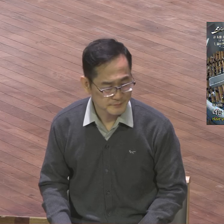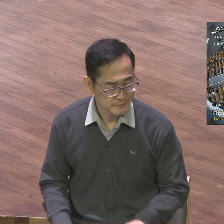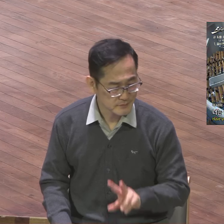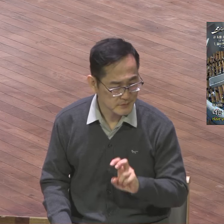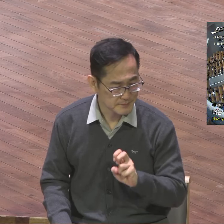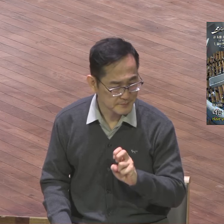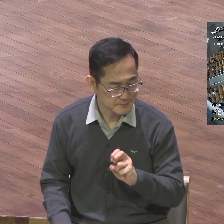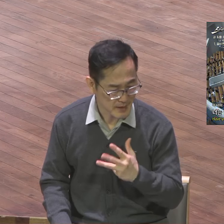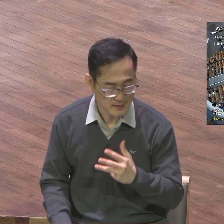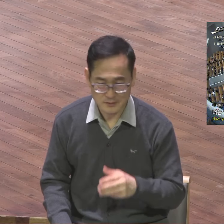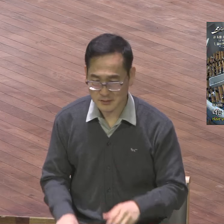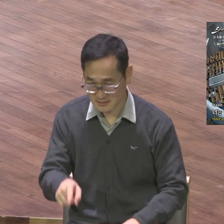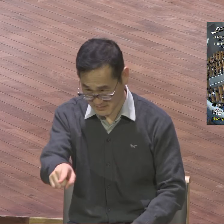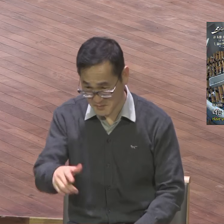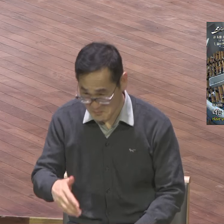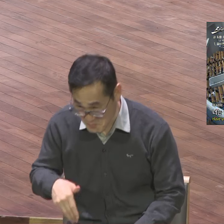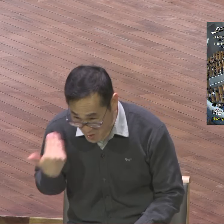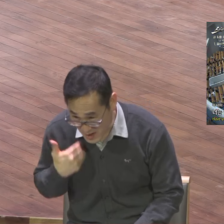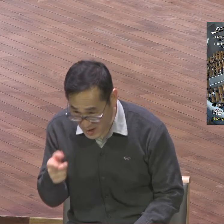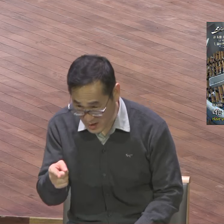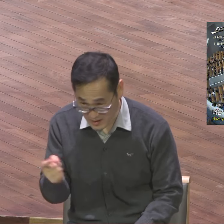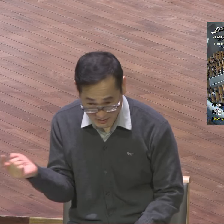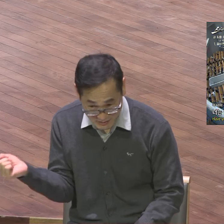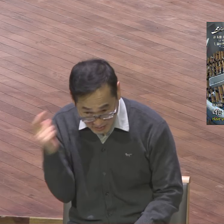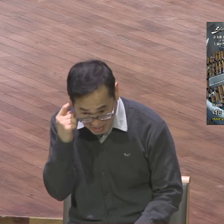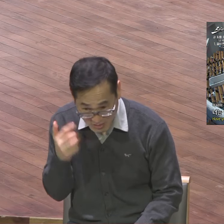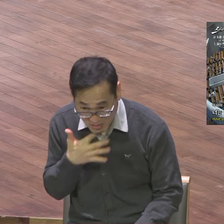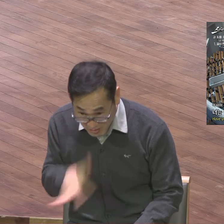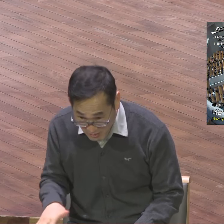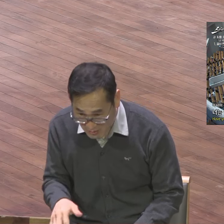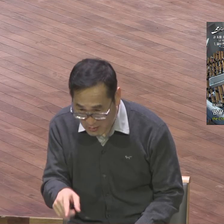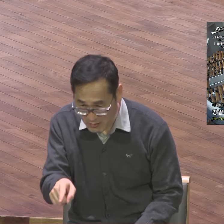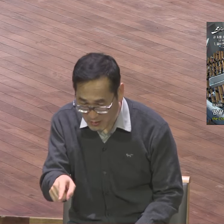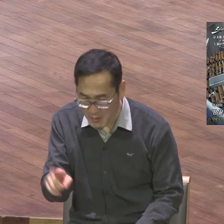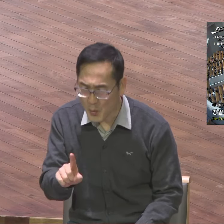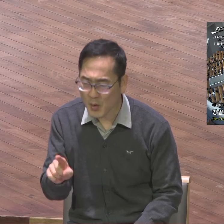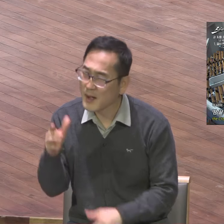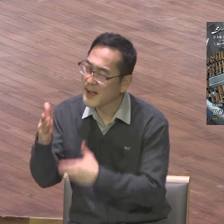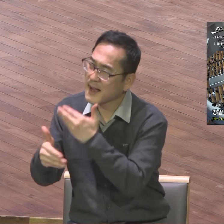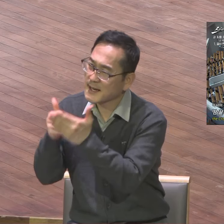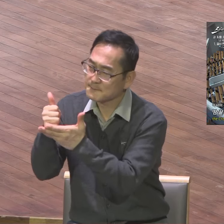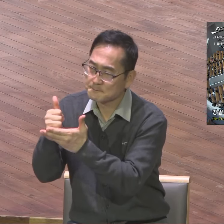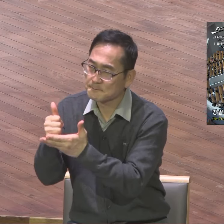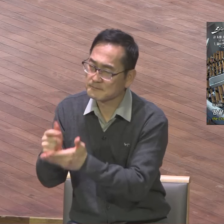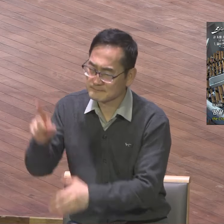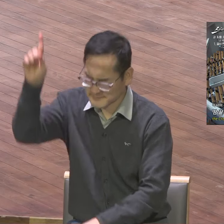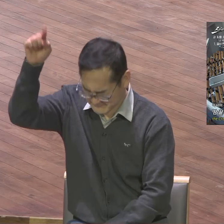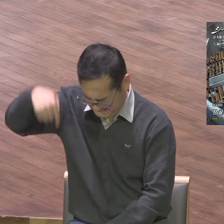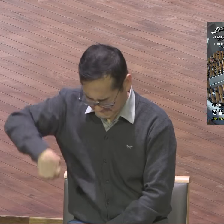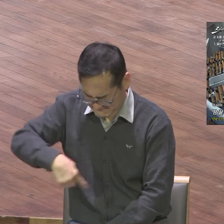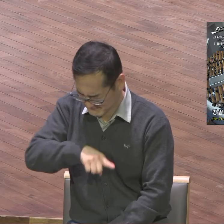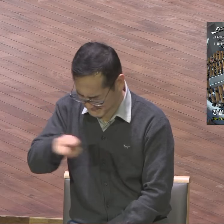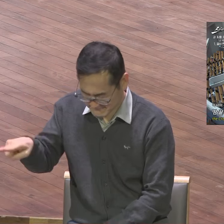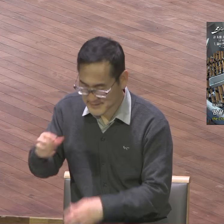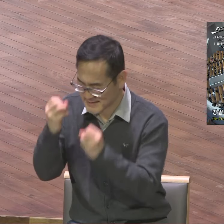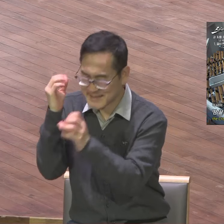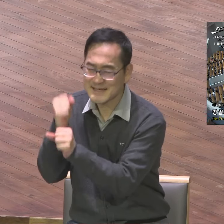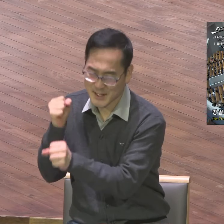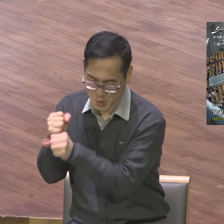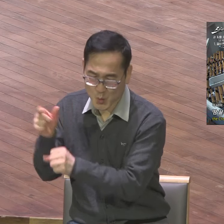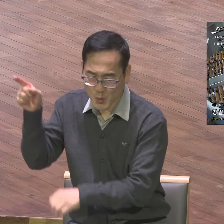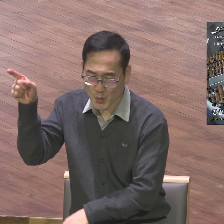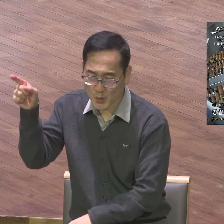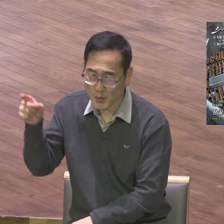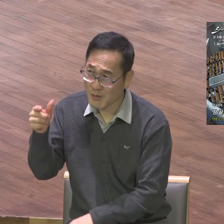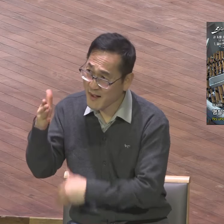알지 못하였느냐 듣지 못하였느냐 영원하신 하나님 여호와 땅끝까지 창조하시니는 피곤치